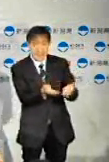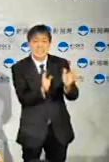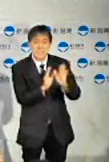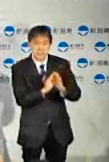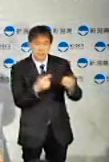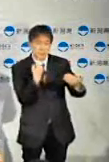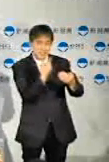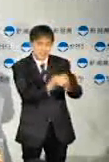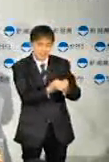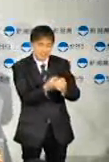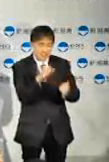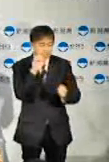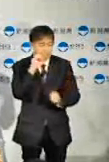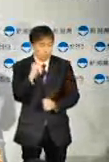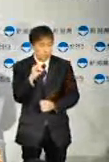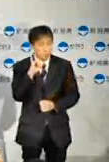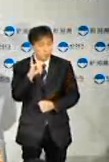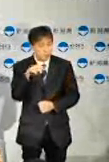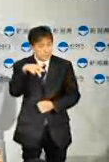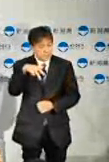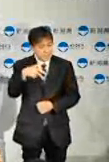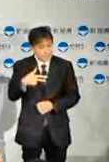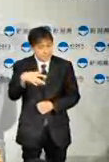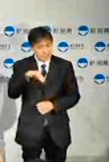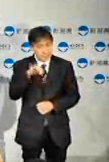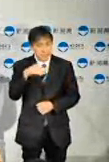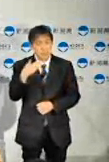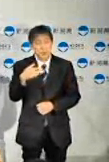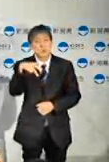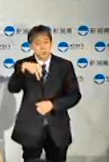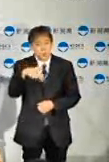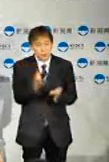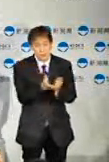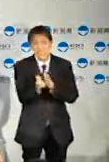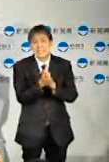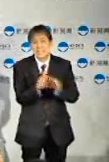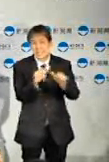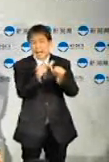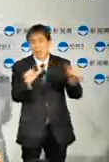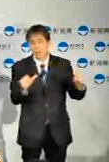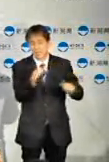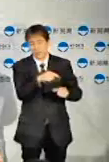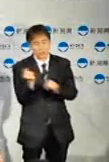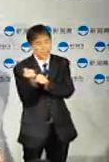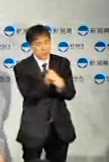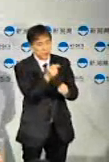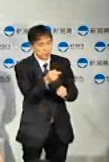レックスですかね、こうした活躍も期待できるというところで、